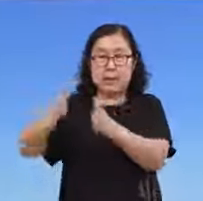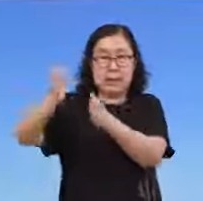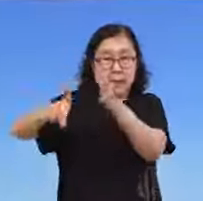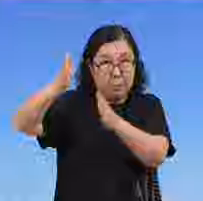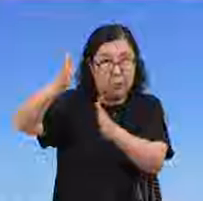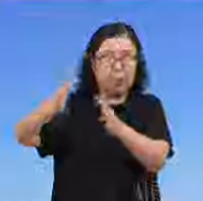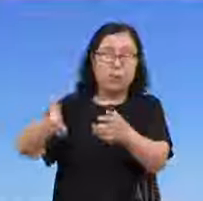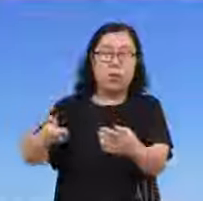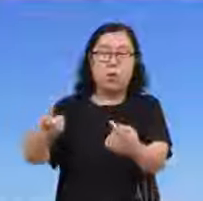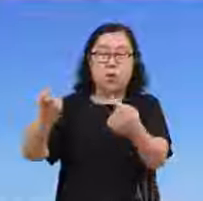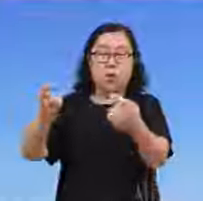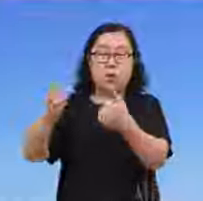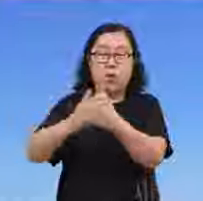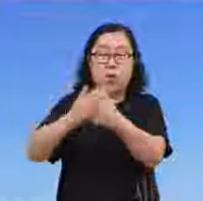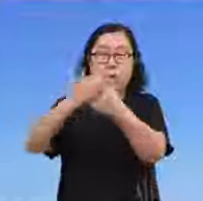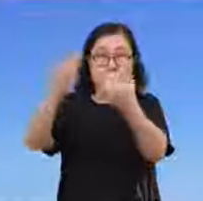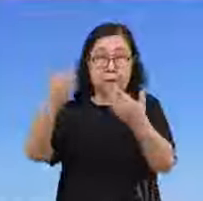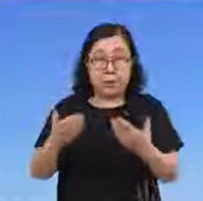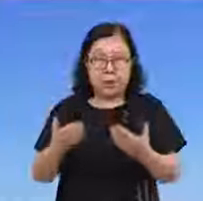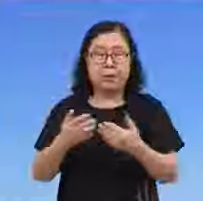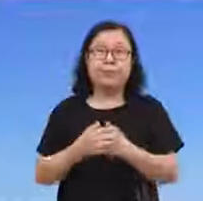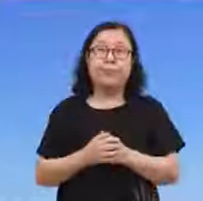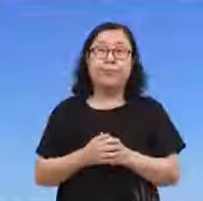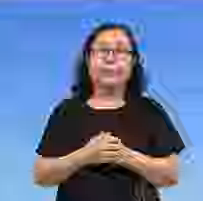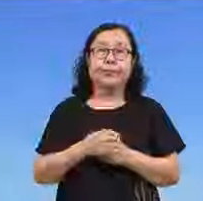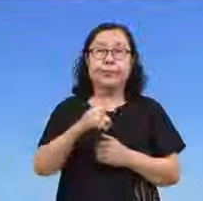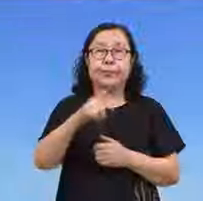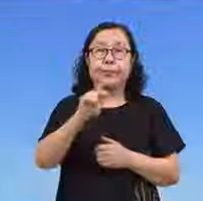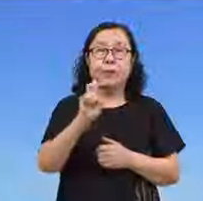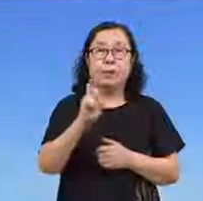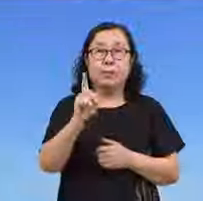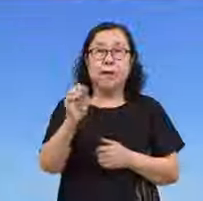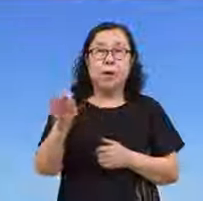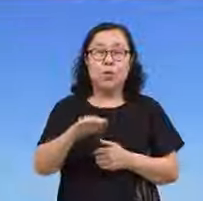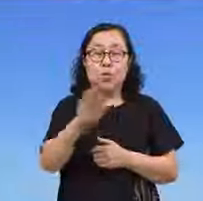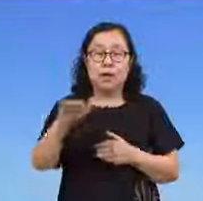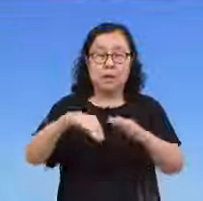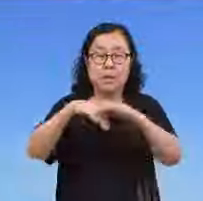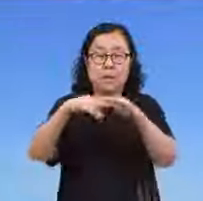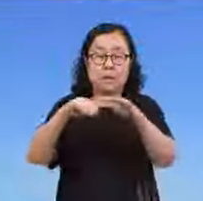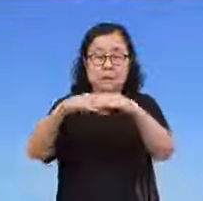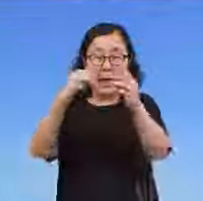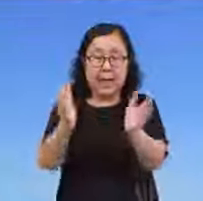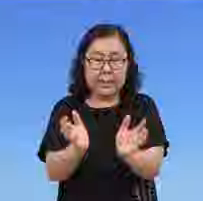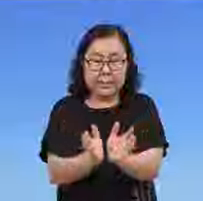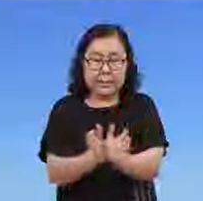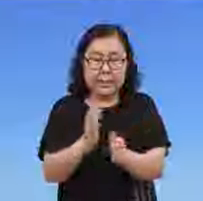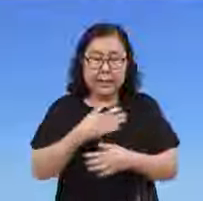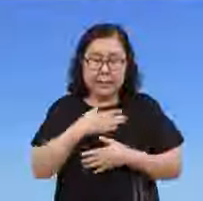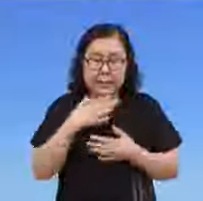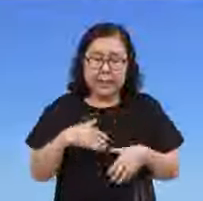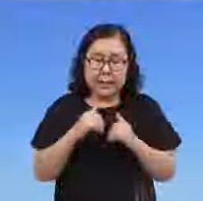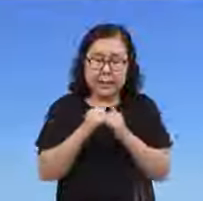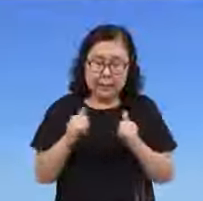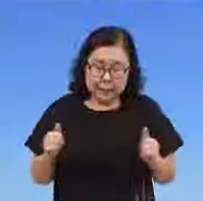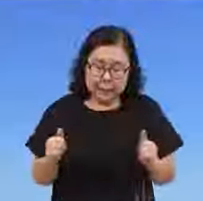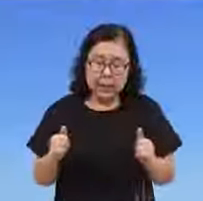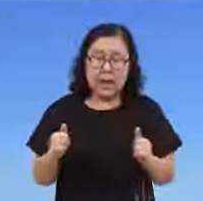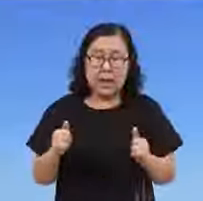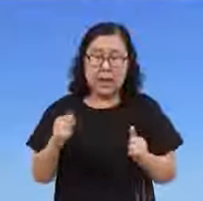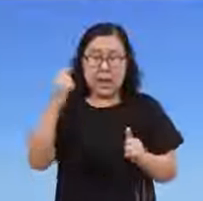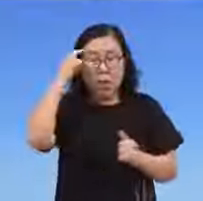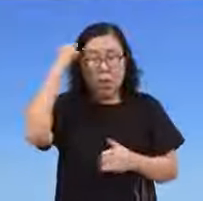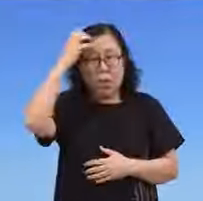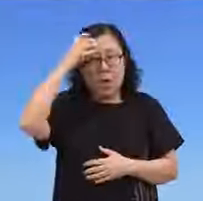상황이지만, 그럼에도 불구하고 여전히 제 마음에는 진짜 이 가평 우리 마을이 약자들과 지친 자들의 영혼의 쉼터가 될